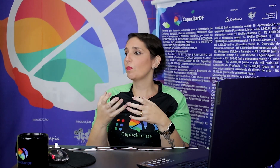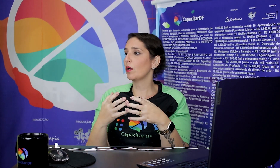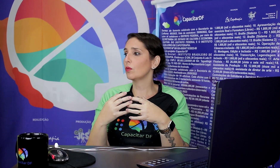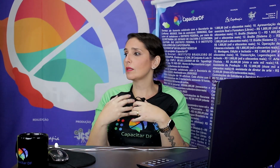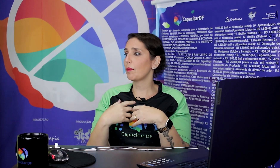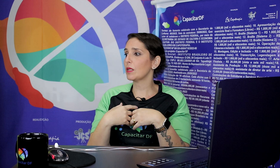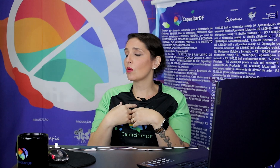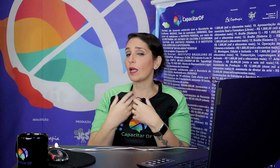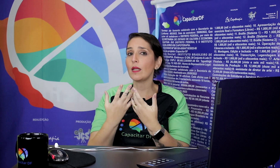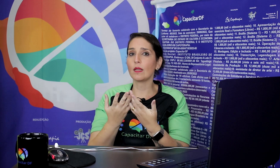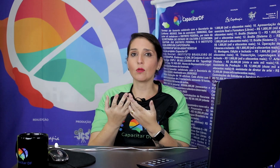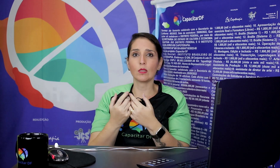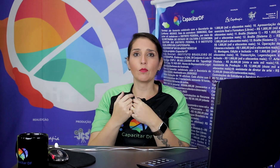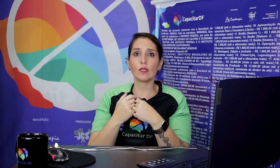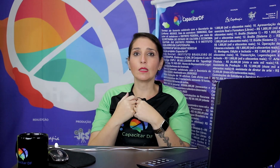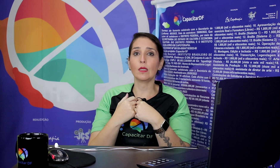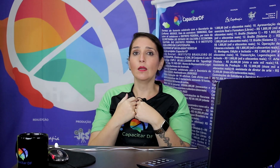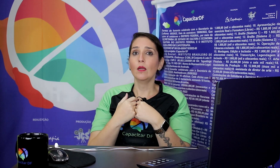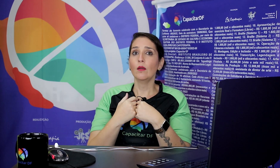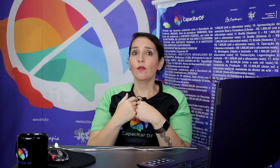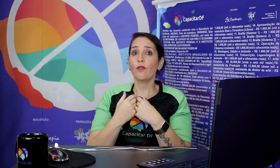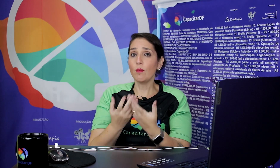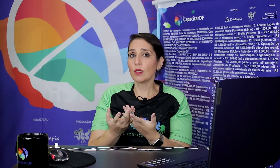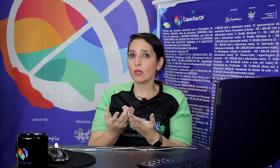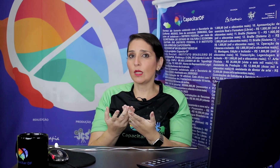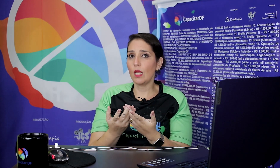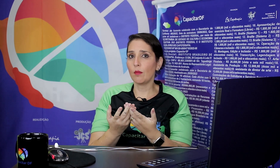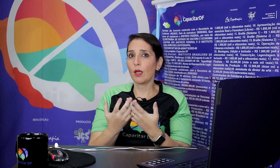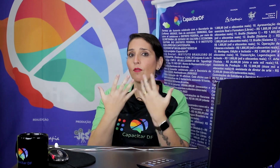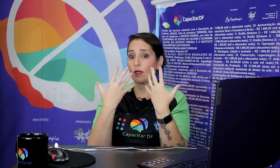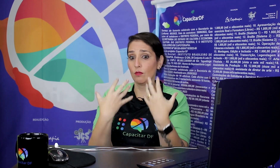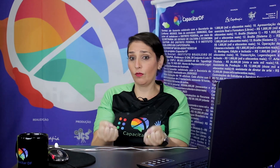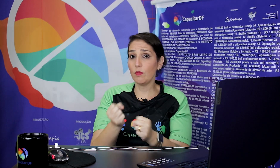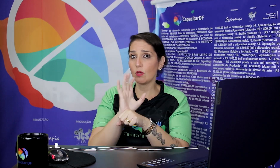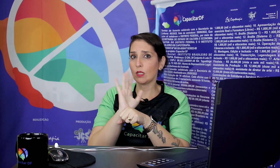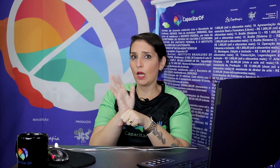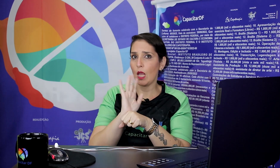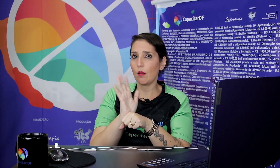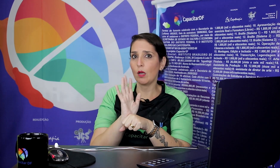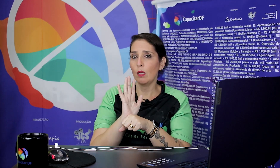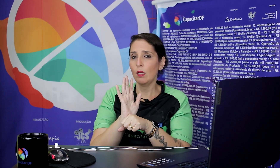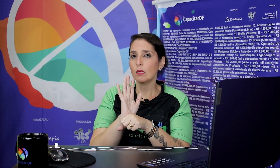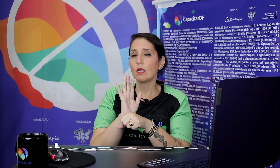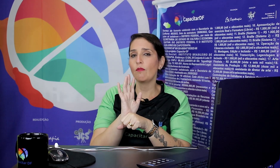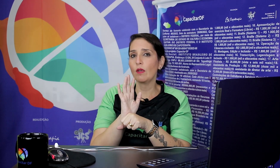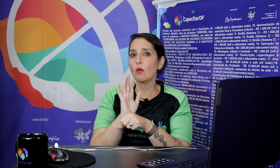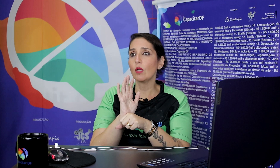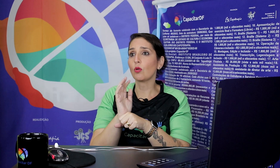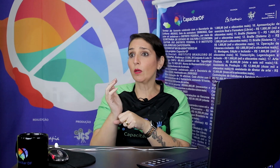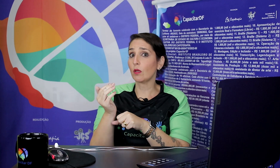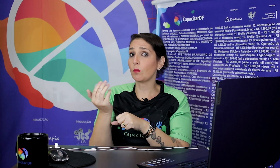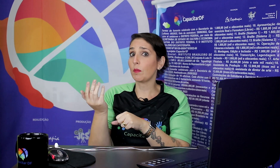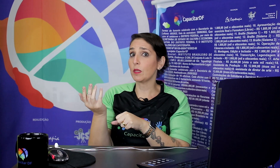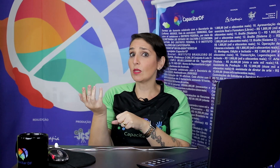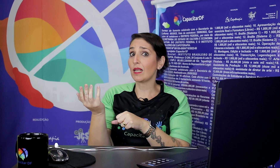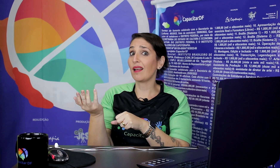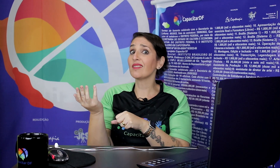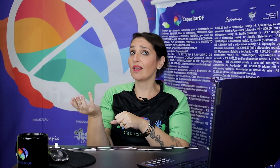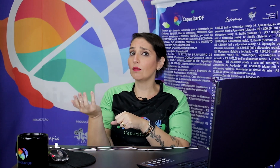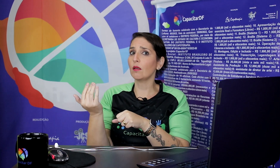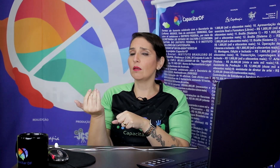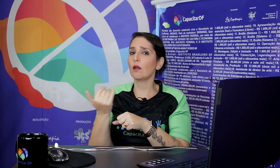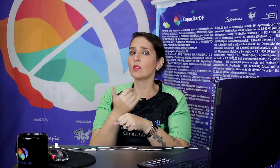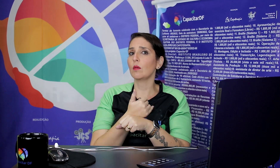quando a gente pergunta se a pessoa quer ir ao cinema, eu falo assim, vamos ao cinema? Eu faço, vamos ao cinema? Significa o quê? Eu estou perguntando para a pessoa se